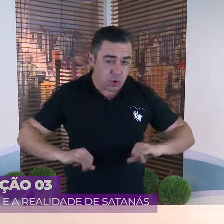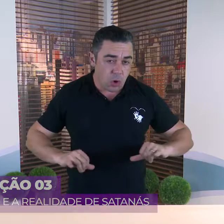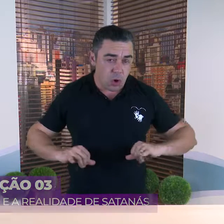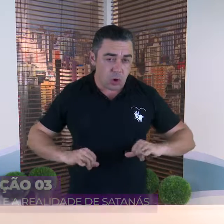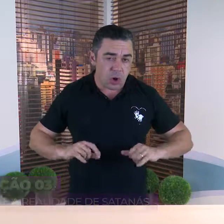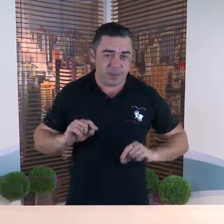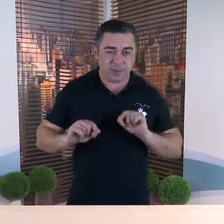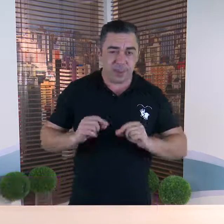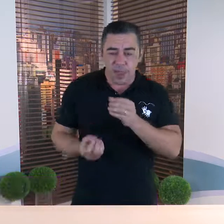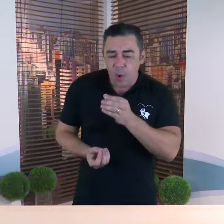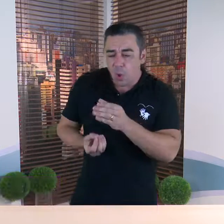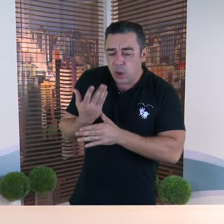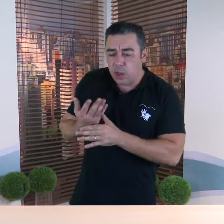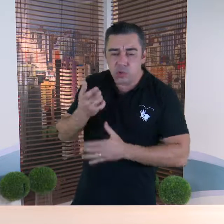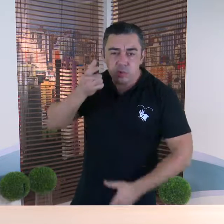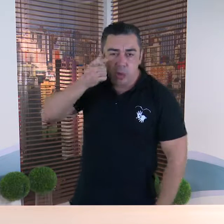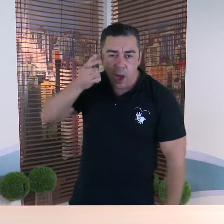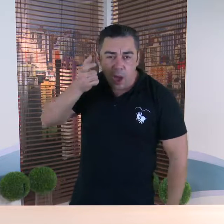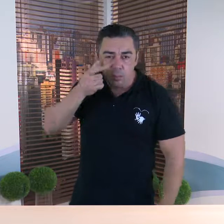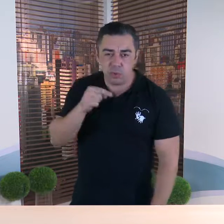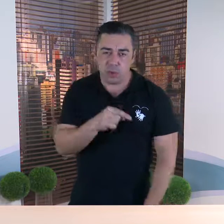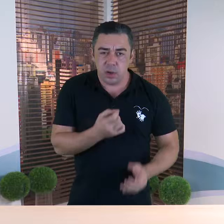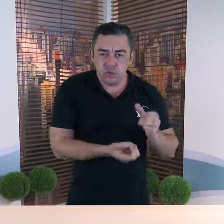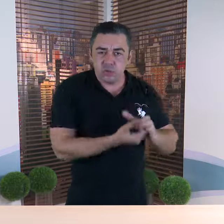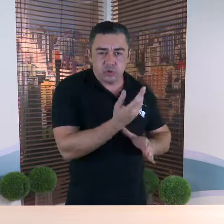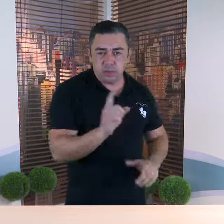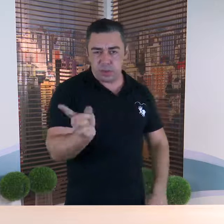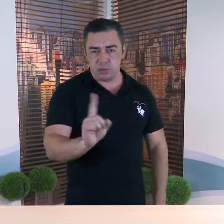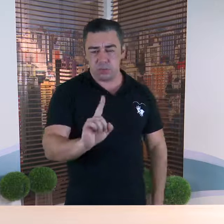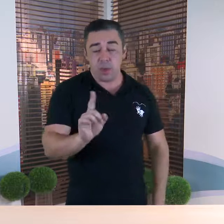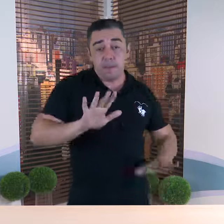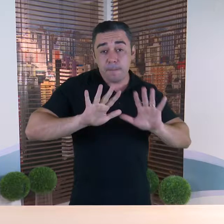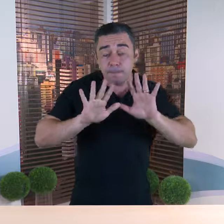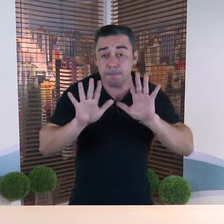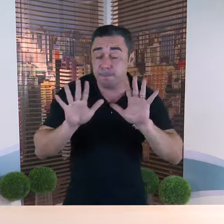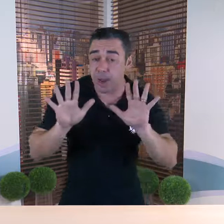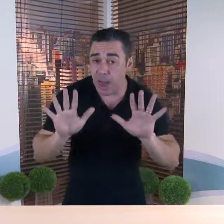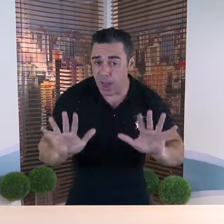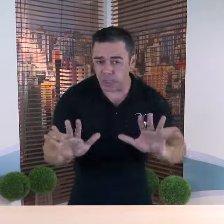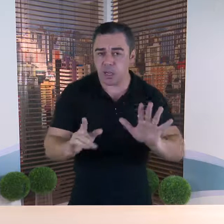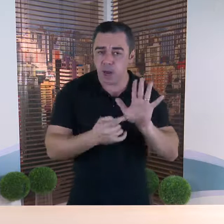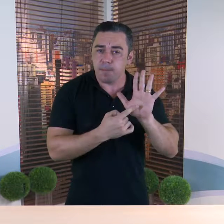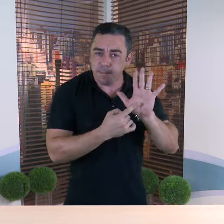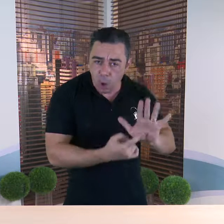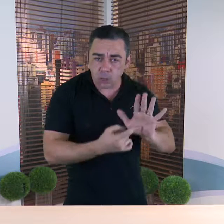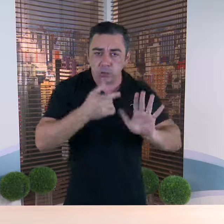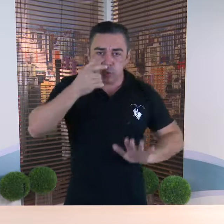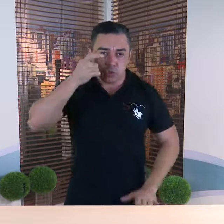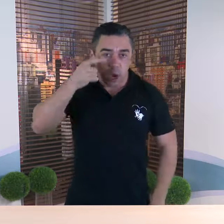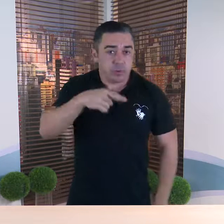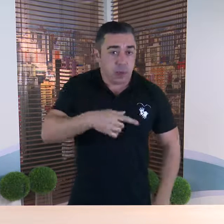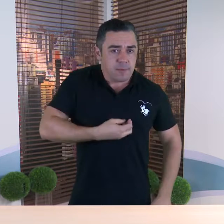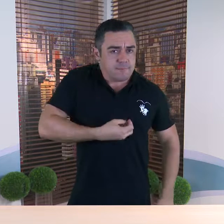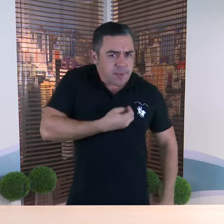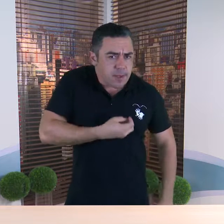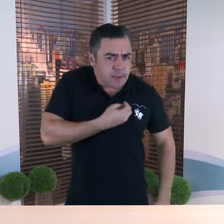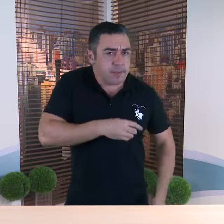procura provar a origem de Satanás ou diabo, mas o revela como um ser espiritual e